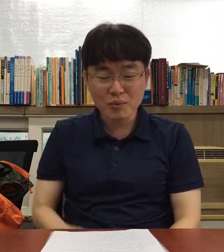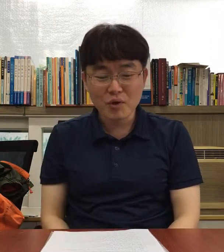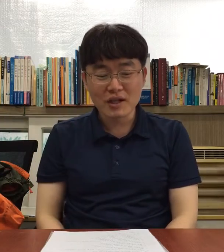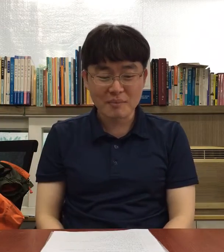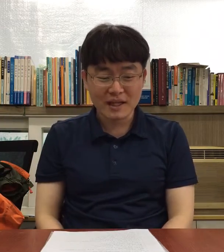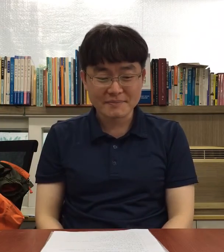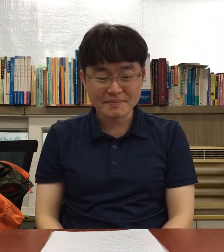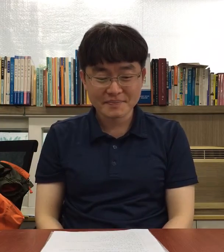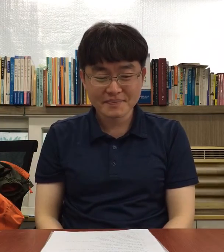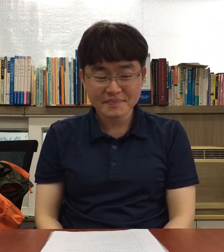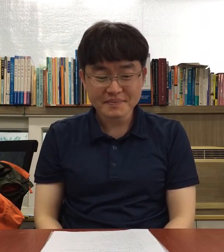표현이 됩니다.